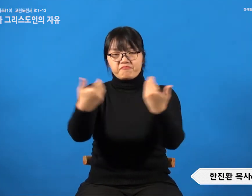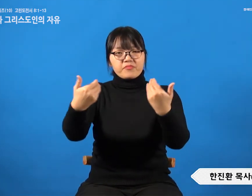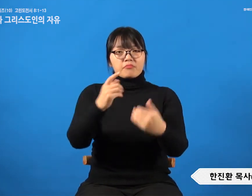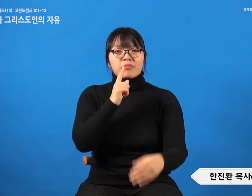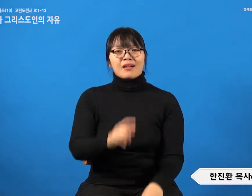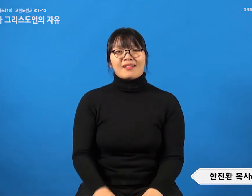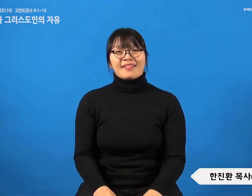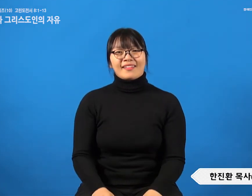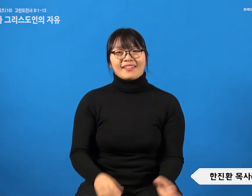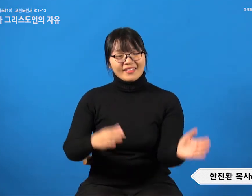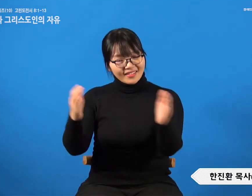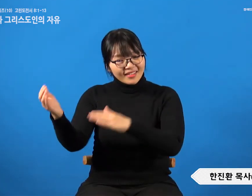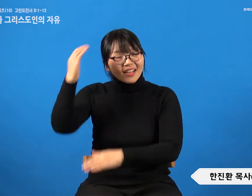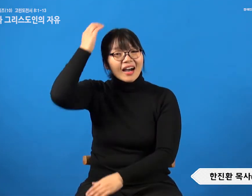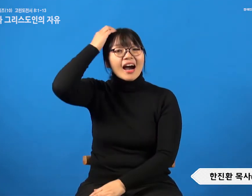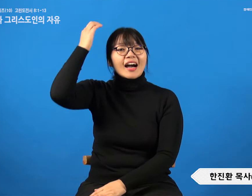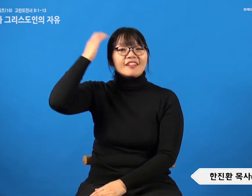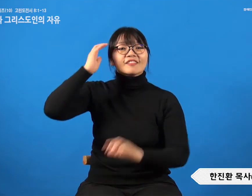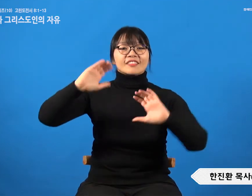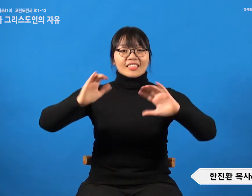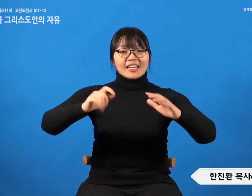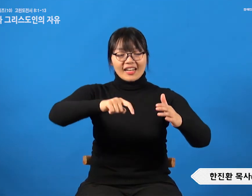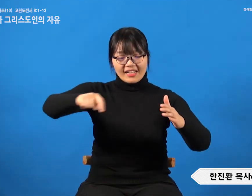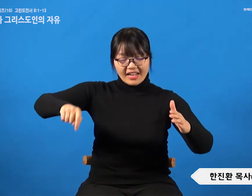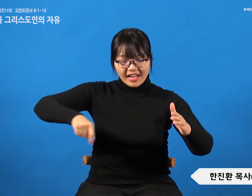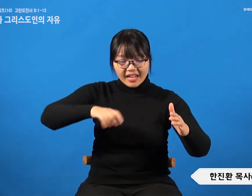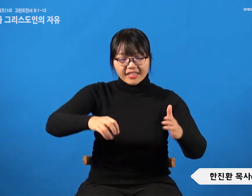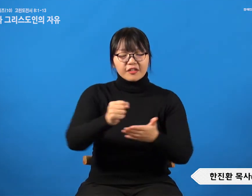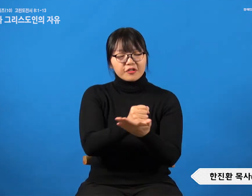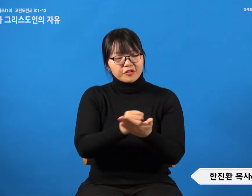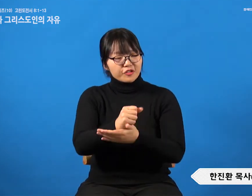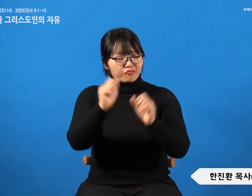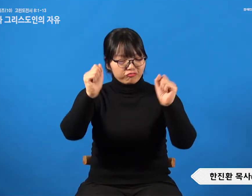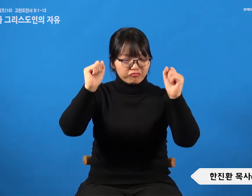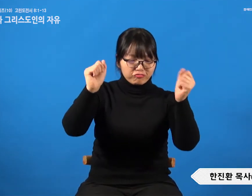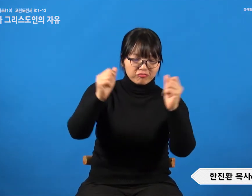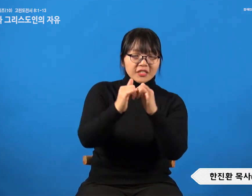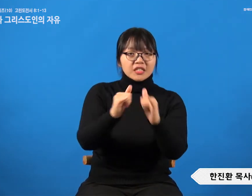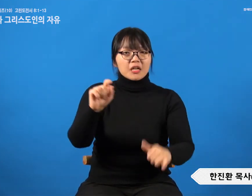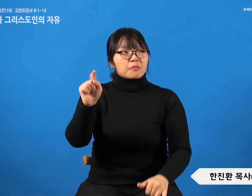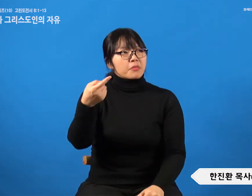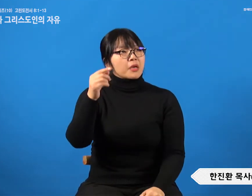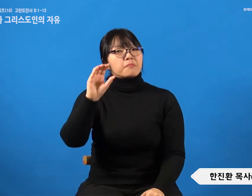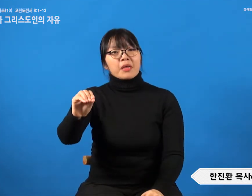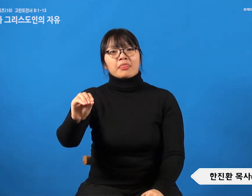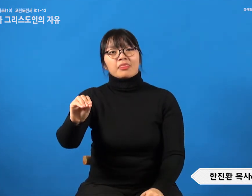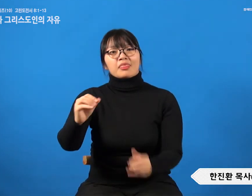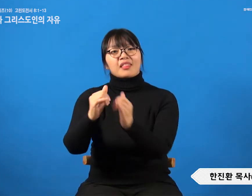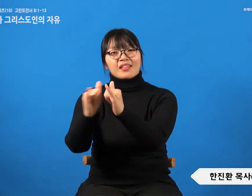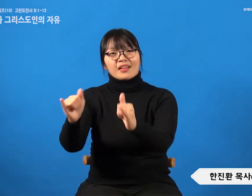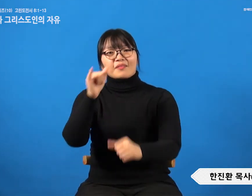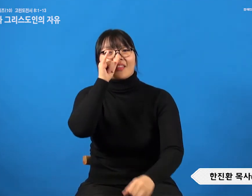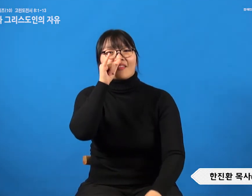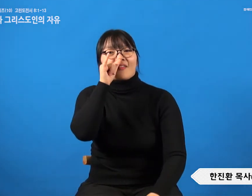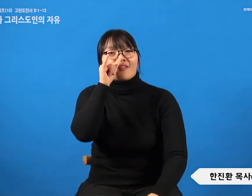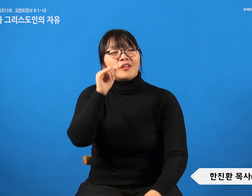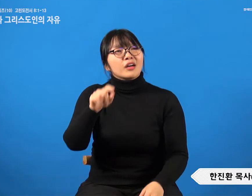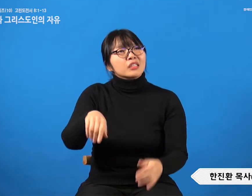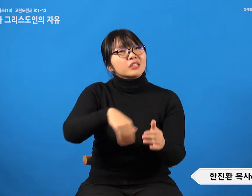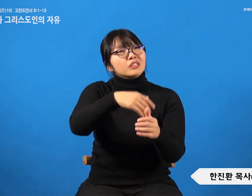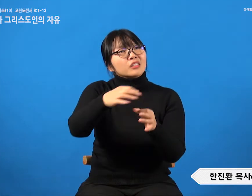우리나라에 무당과 역술인이 약 100만 명 있다고 합니다. 역술시장 규모가 최소